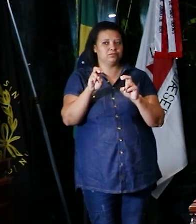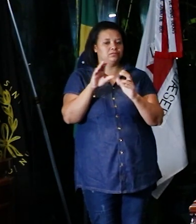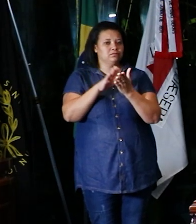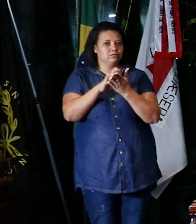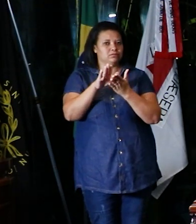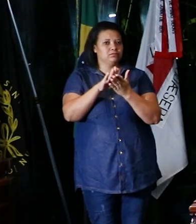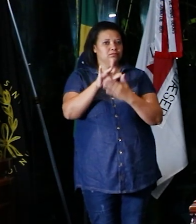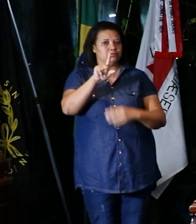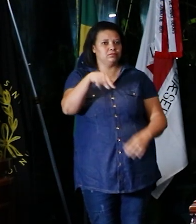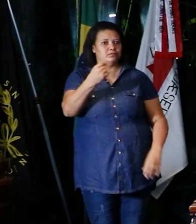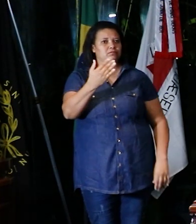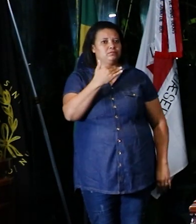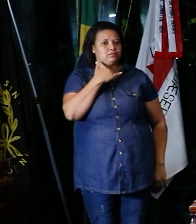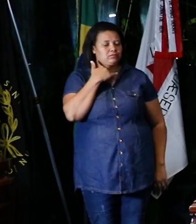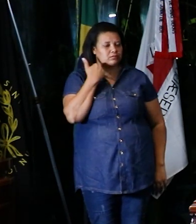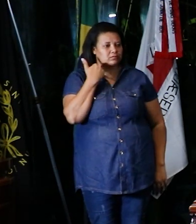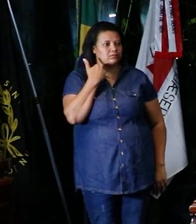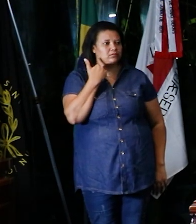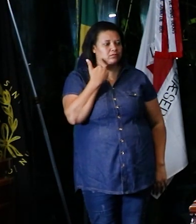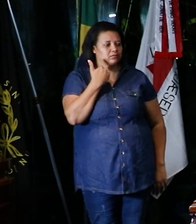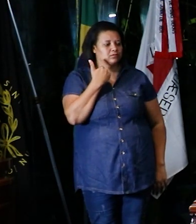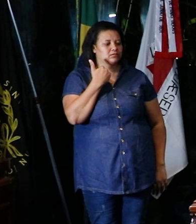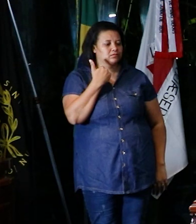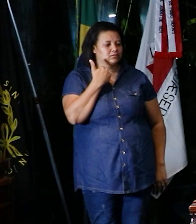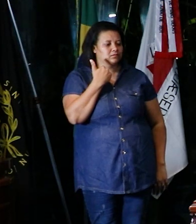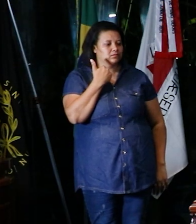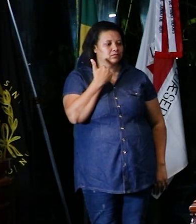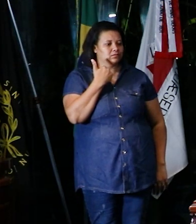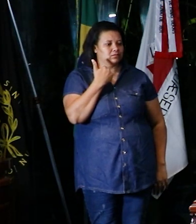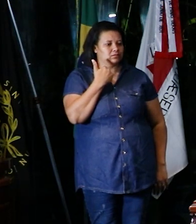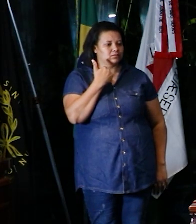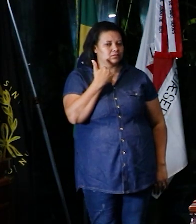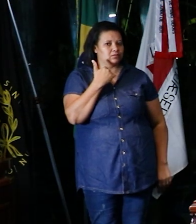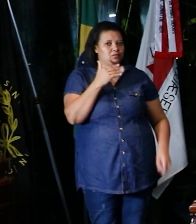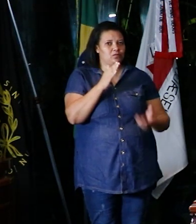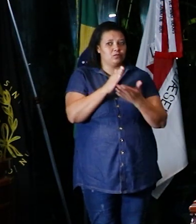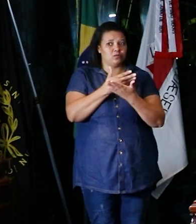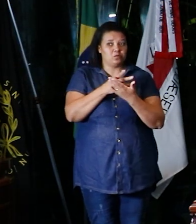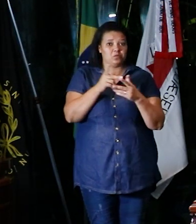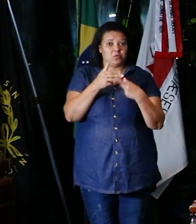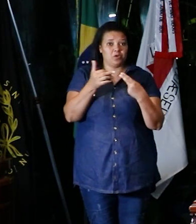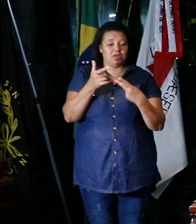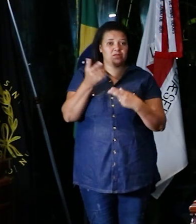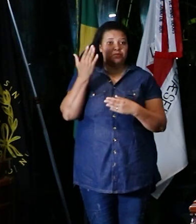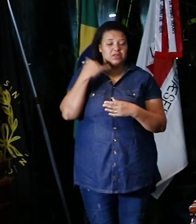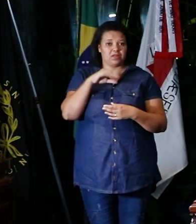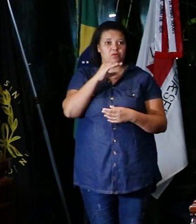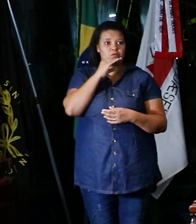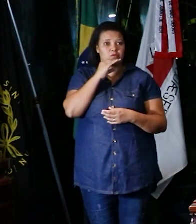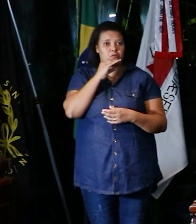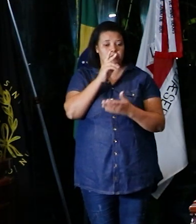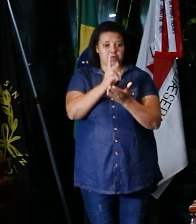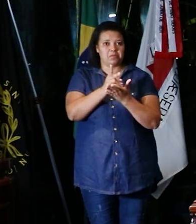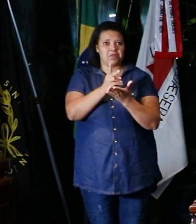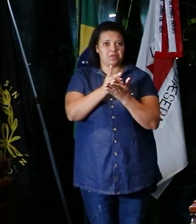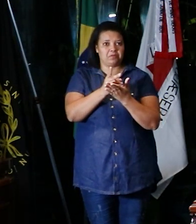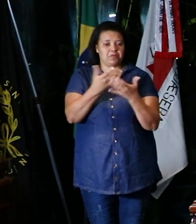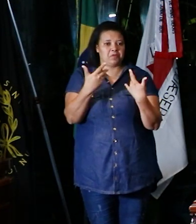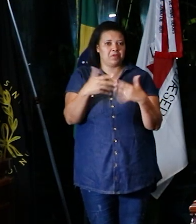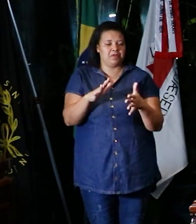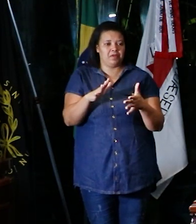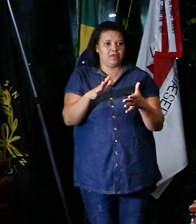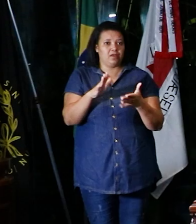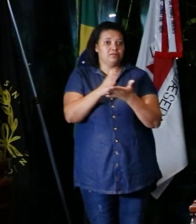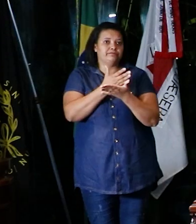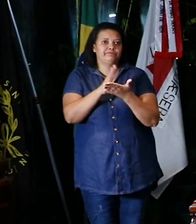póstuma acaba juntando coisas que ele refutou, meu Deus do céu. E alguém publica, e aí